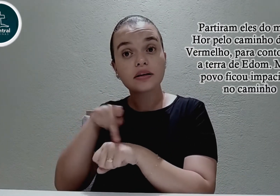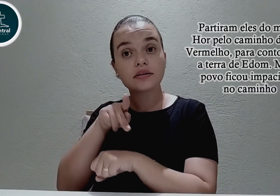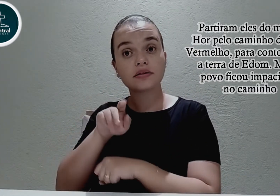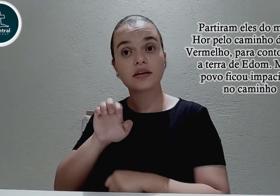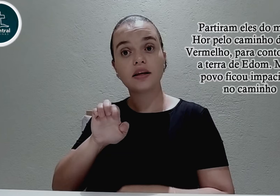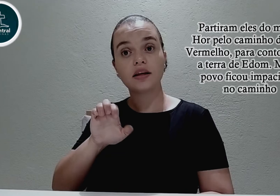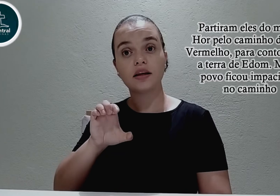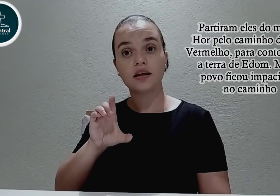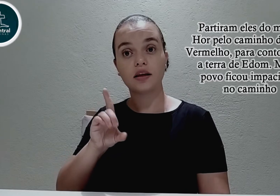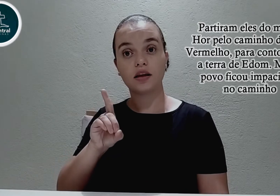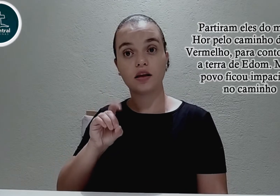para contornarem